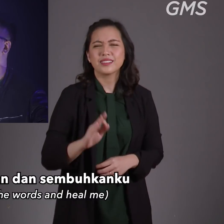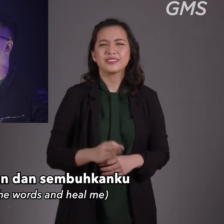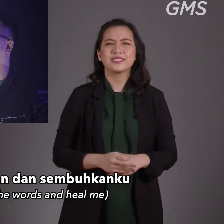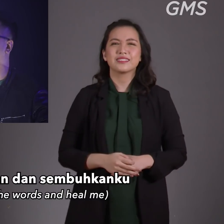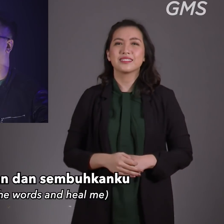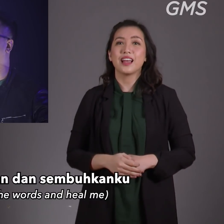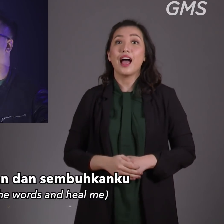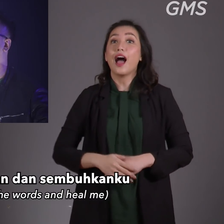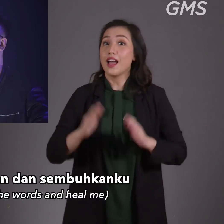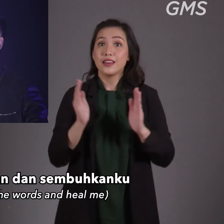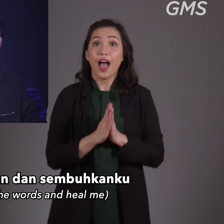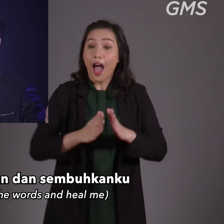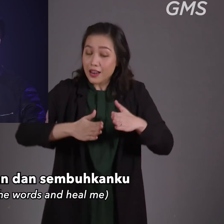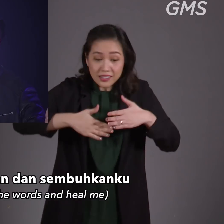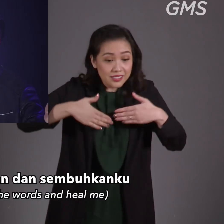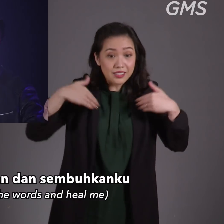berfirman dan